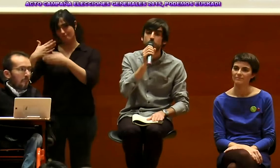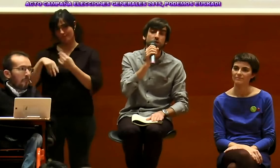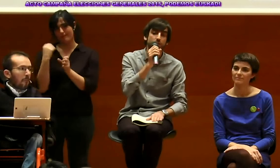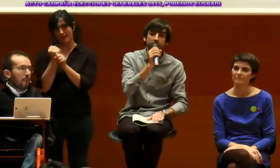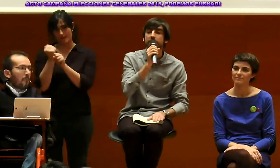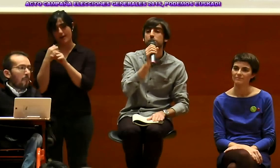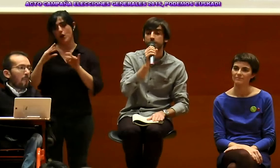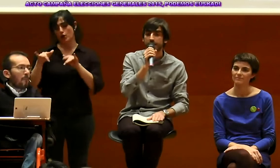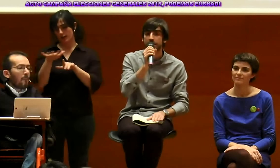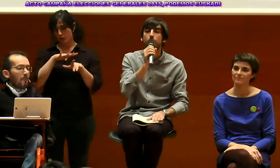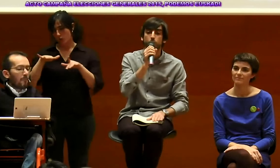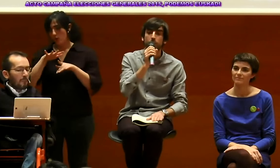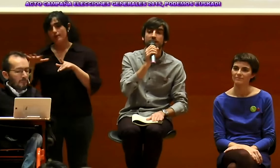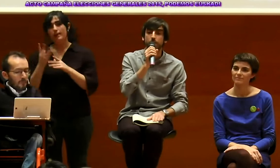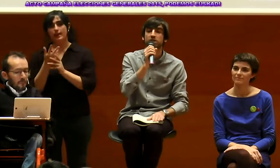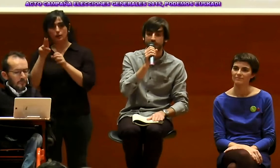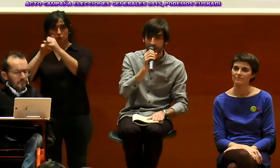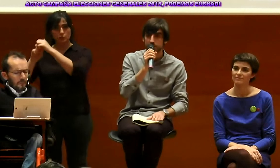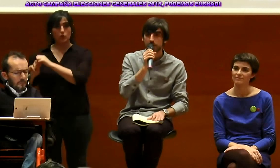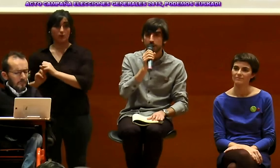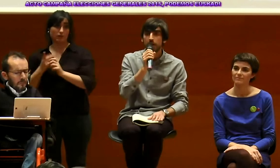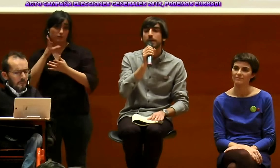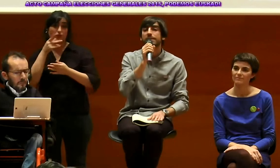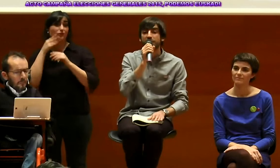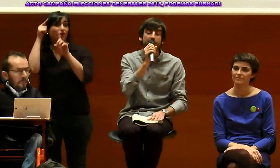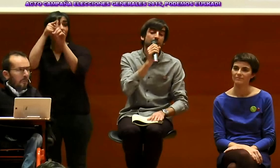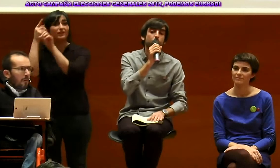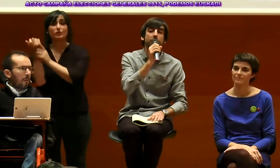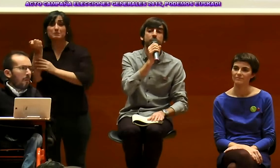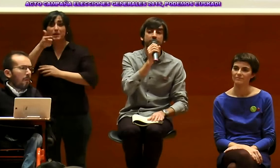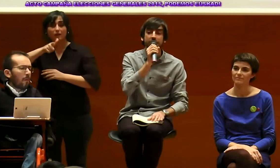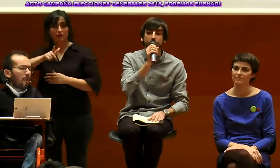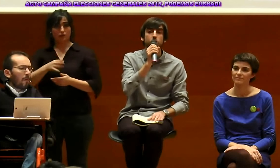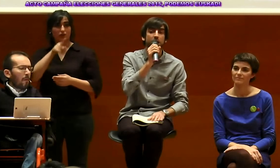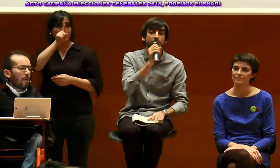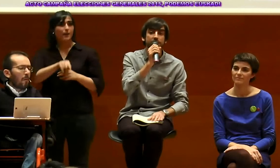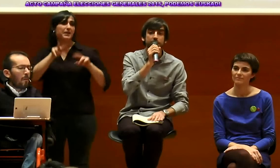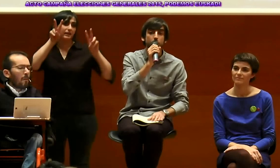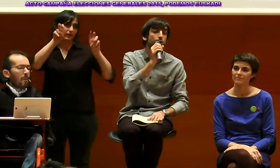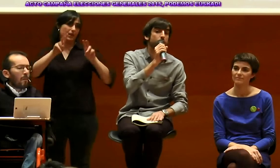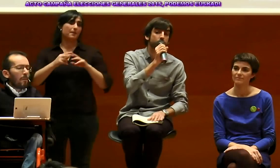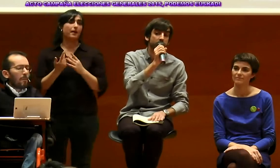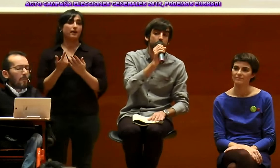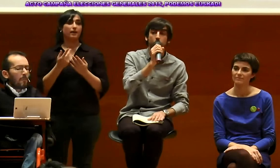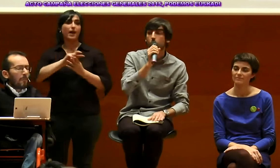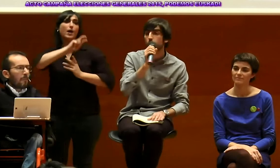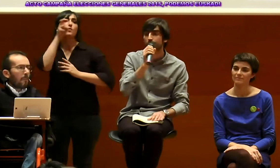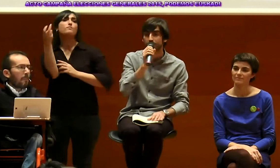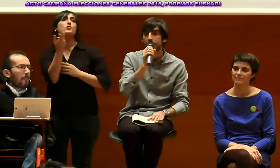territorios, en sus nacionalidades históricas, por objetivos similares. Defender la plurinacionalidad no es solamente un